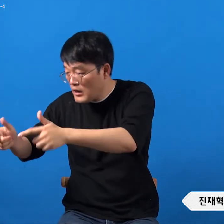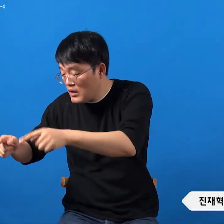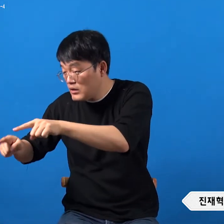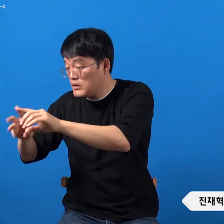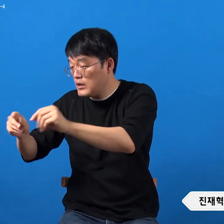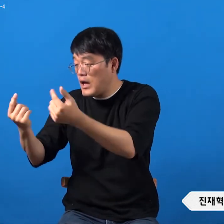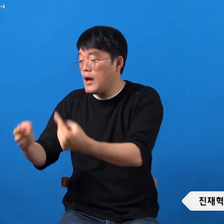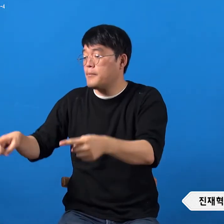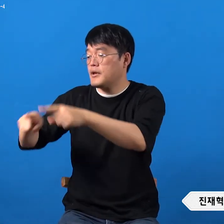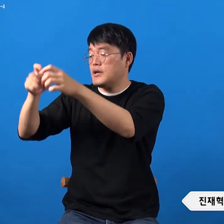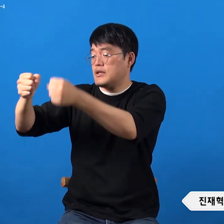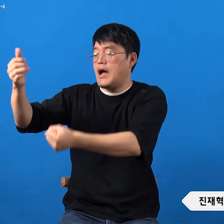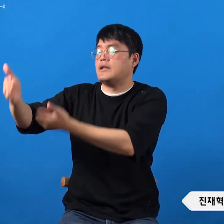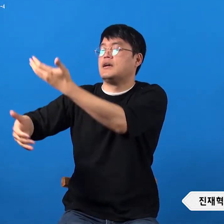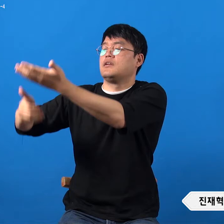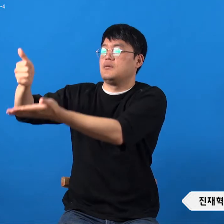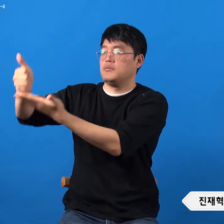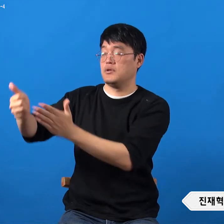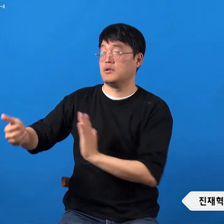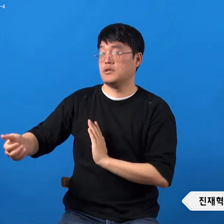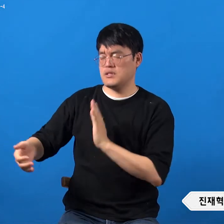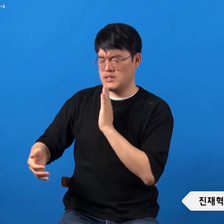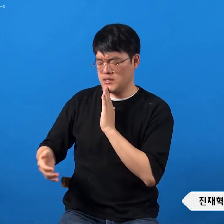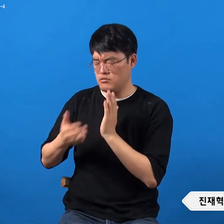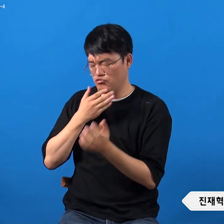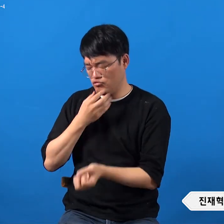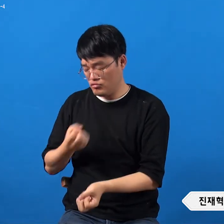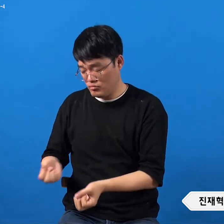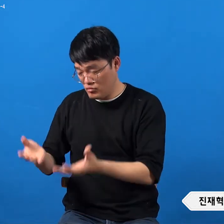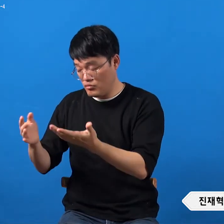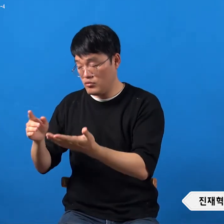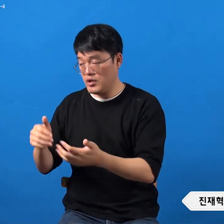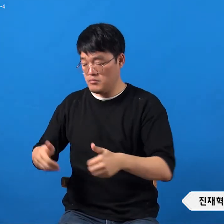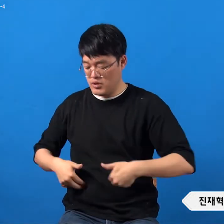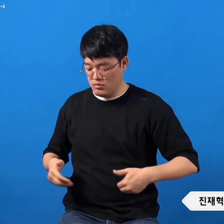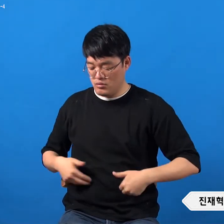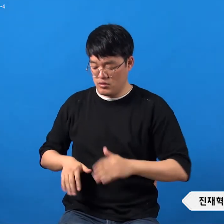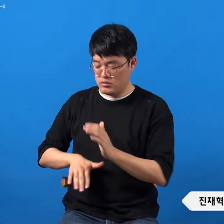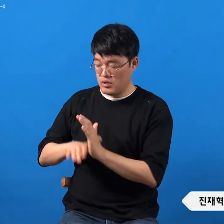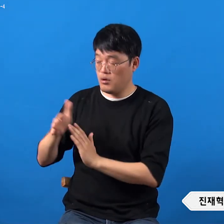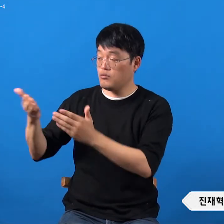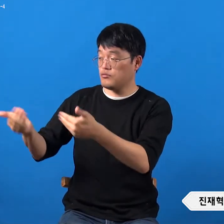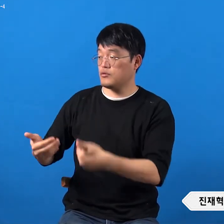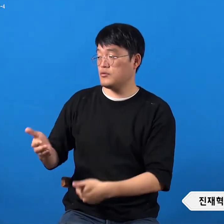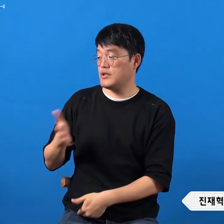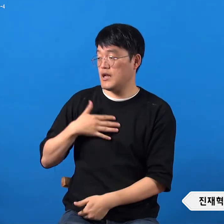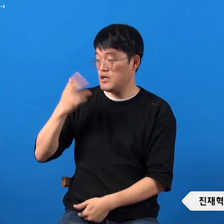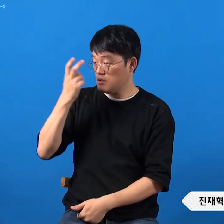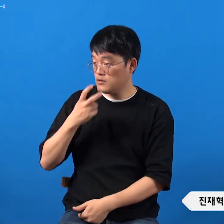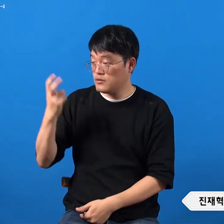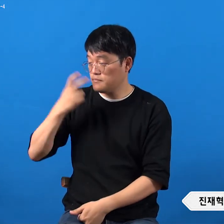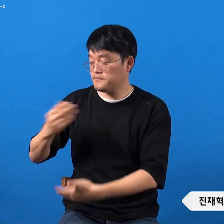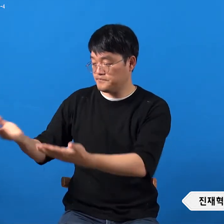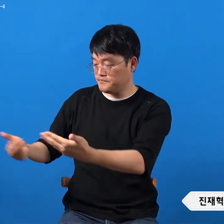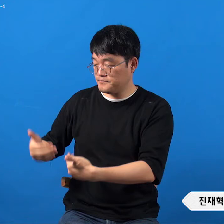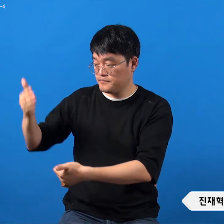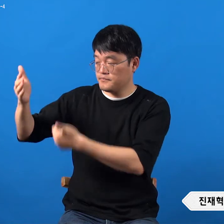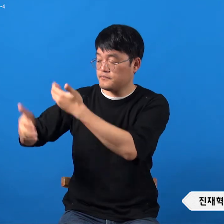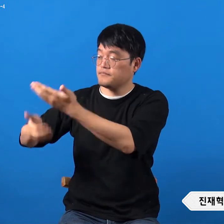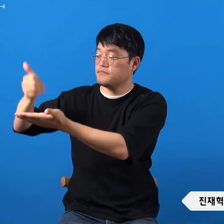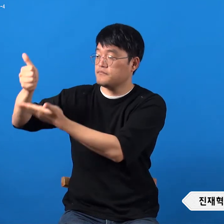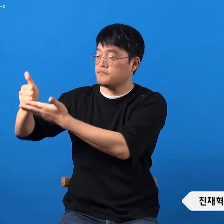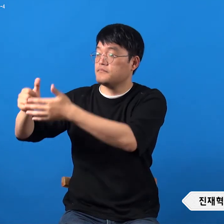땅에 함께 하시는 하나님이란 사실을, 내 필요를 채우시고 나를 지키시는